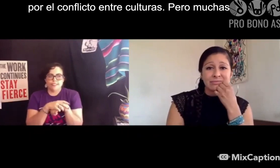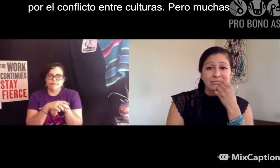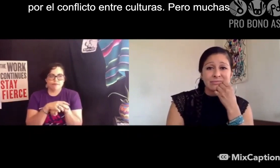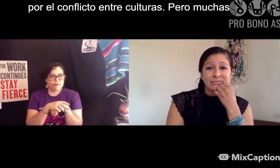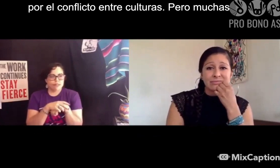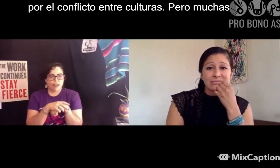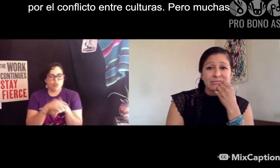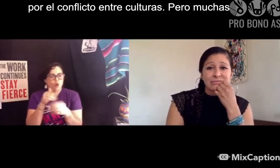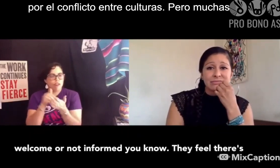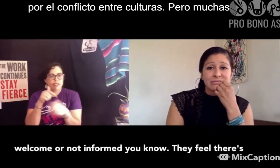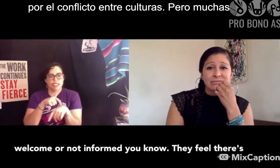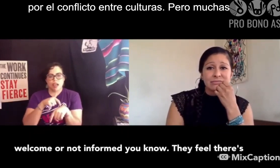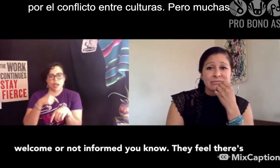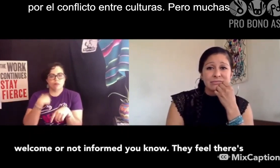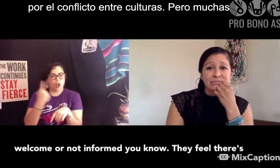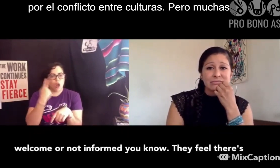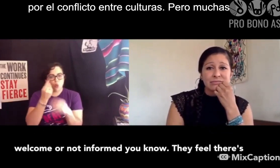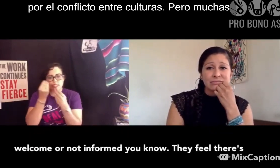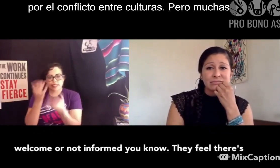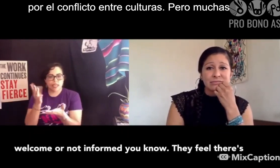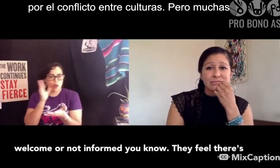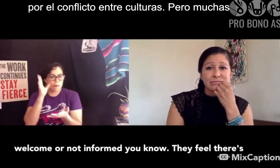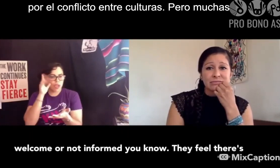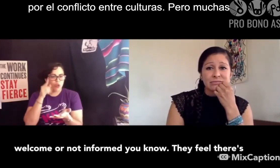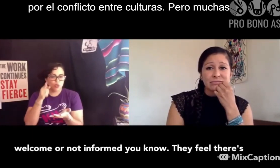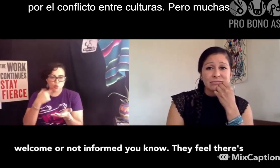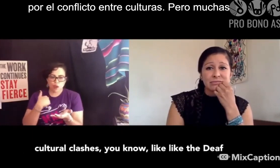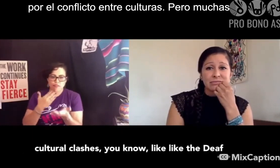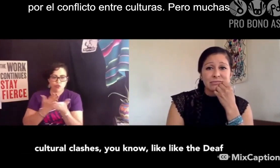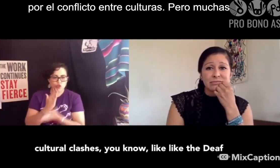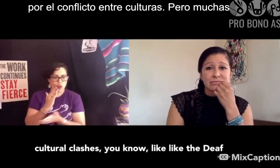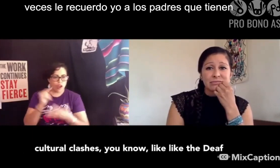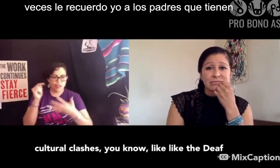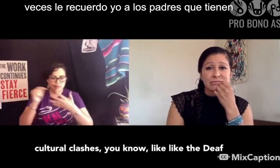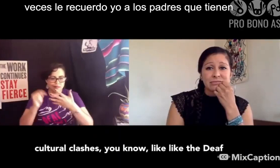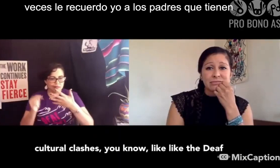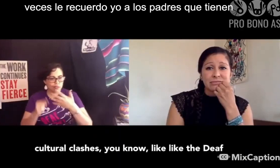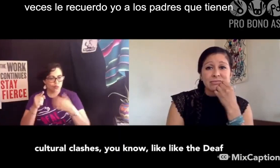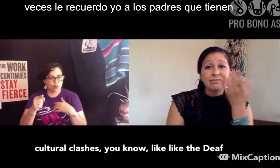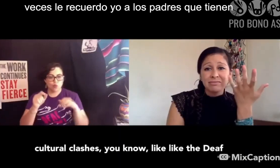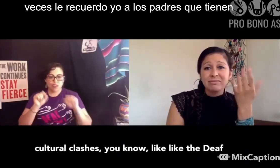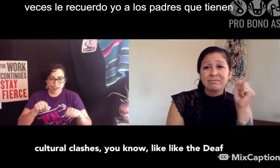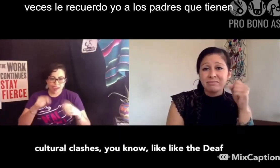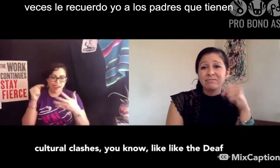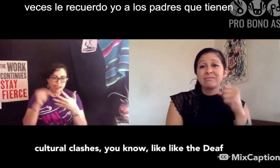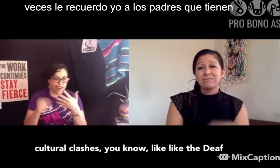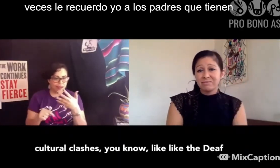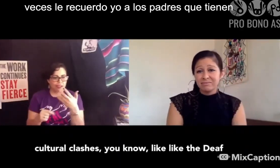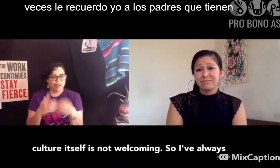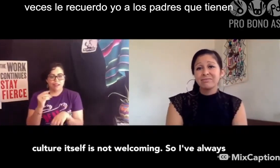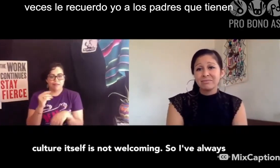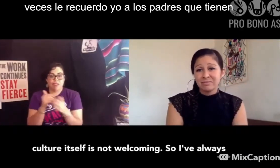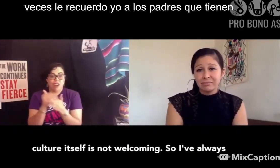el conflicto entre culturas. Pero muchas veces le recuerdo yo a los